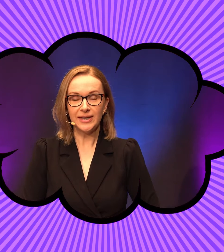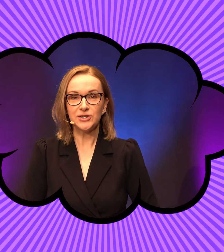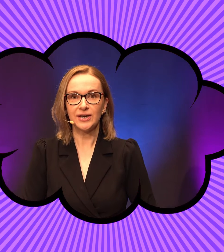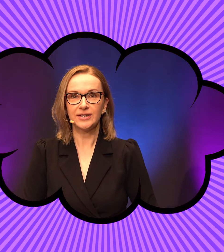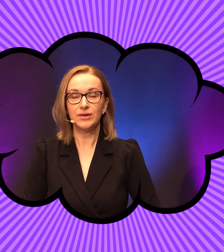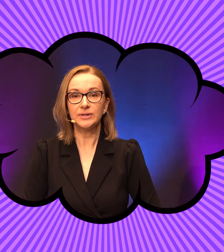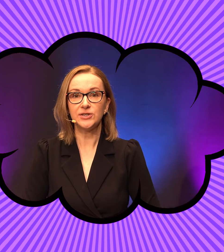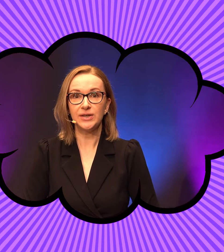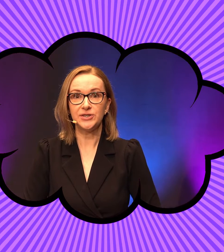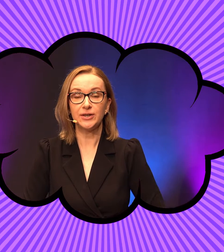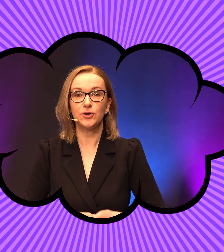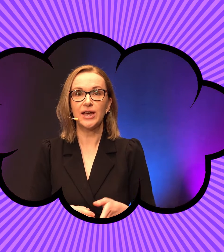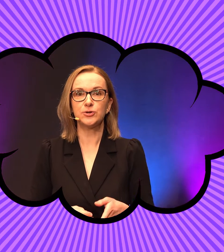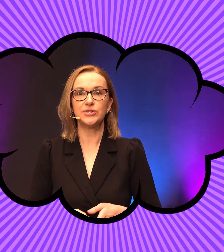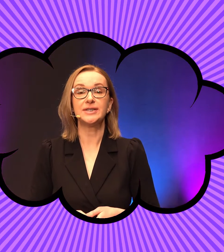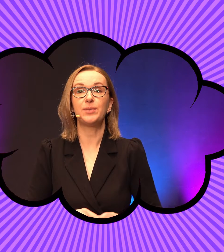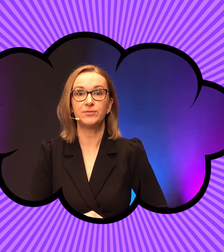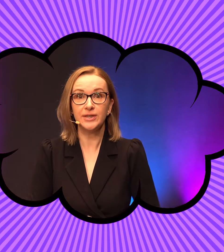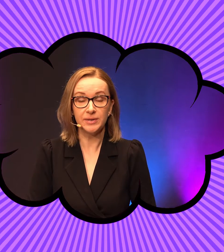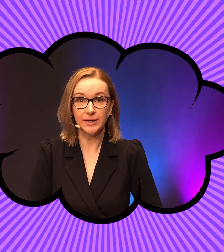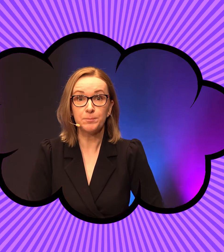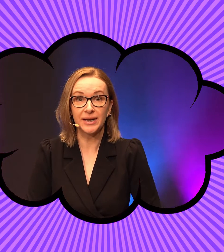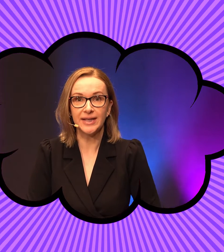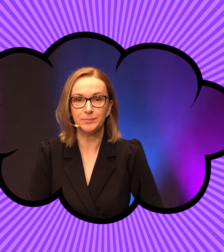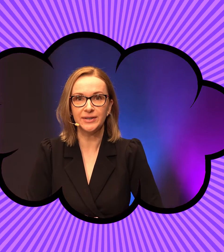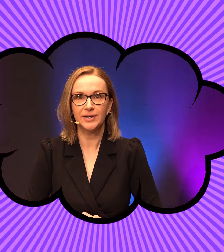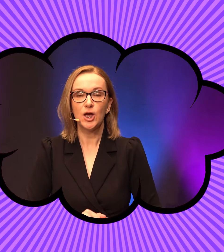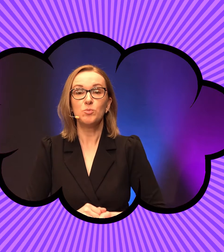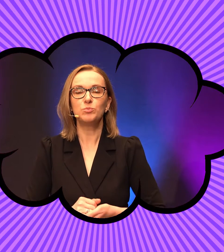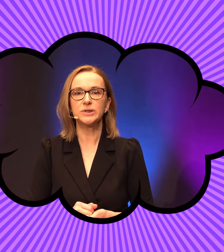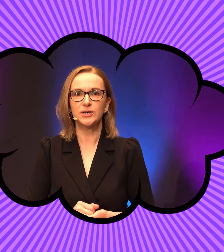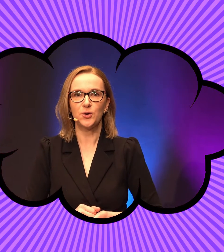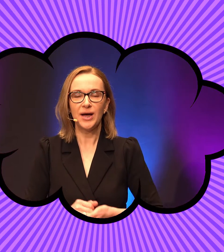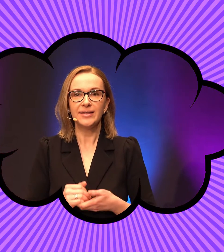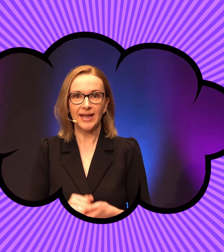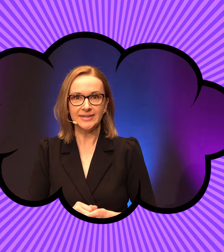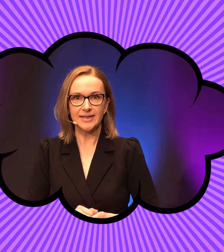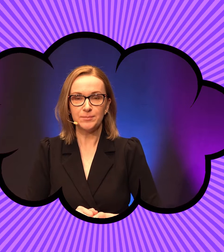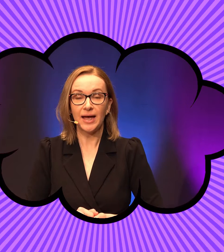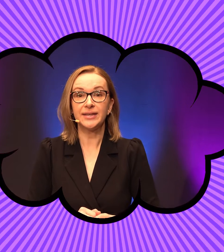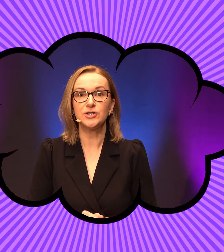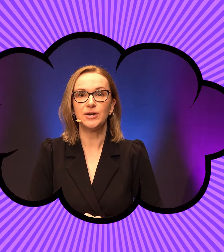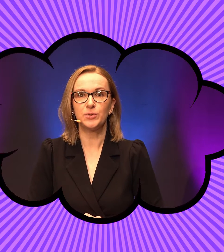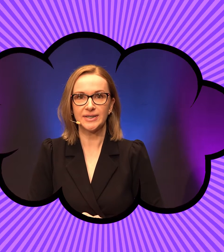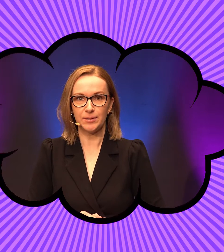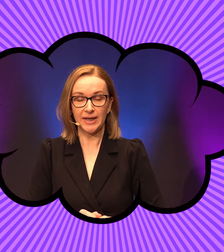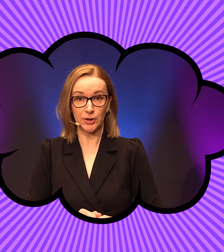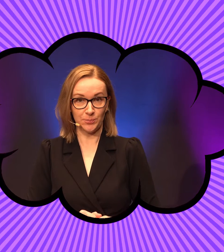Najsłynniejsze karnawały na świecie kojarzą się z barwnymi paradami, muzyką, tańcem, a także pokazami